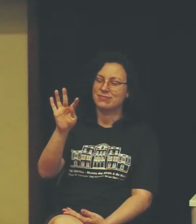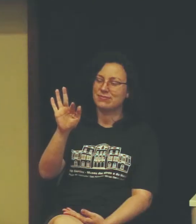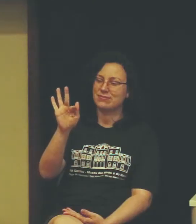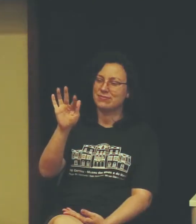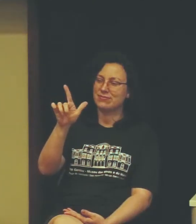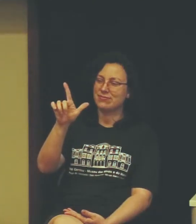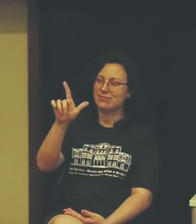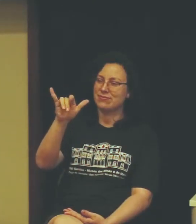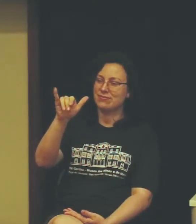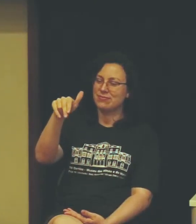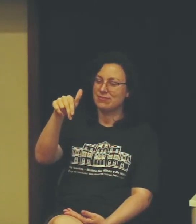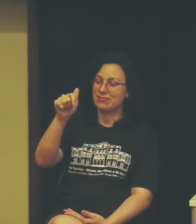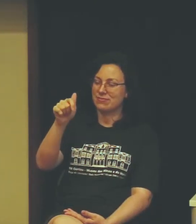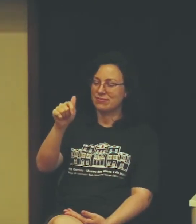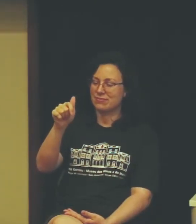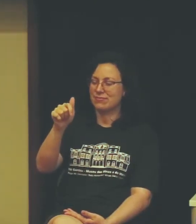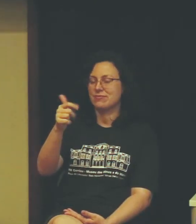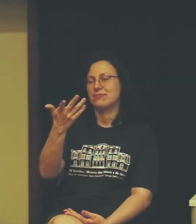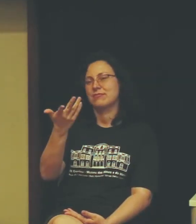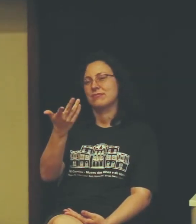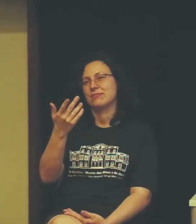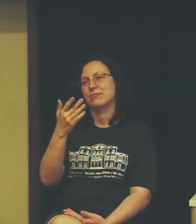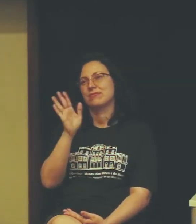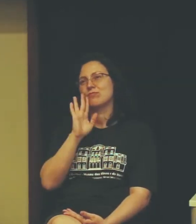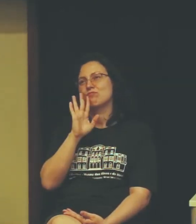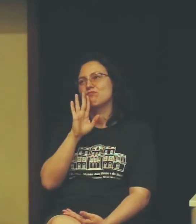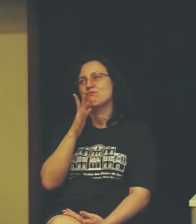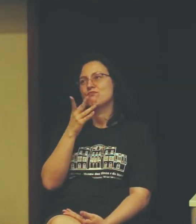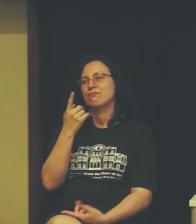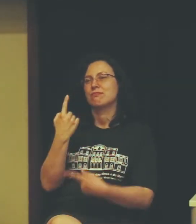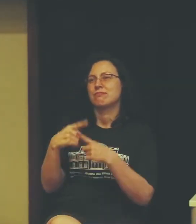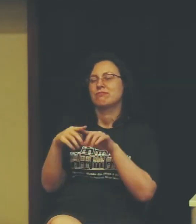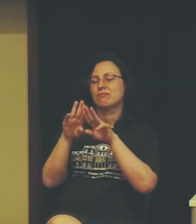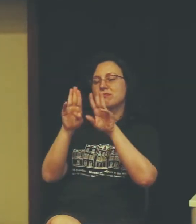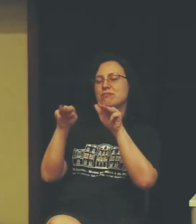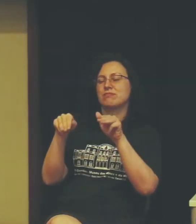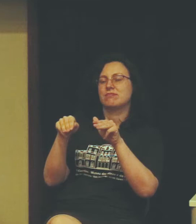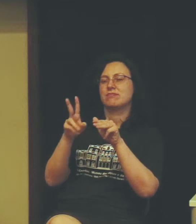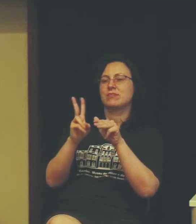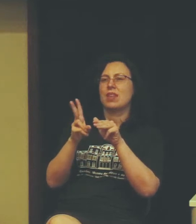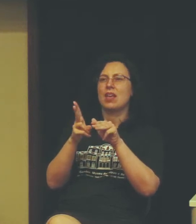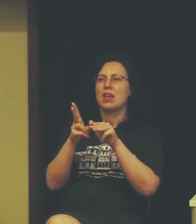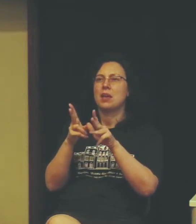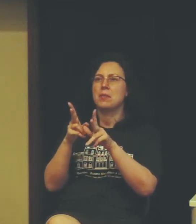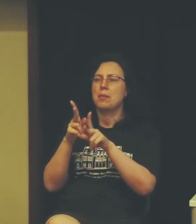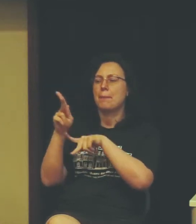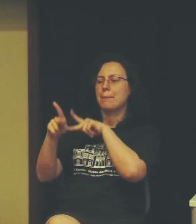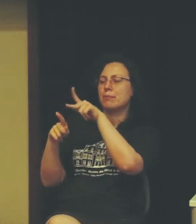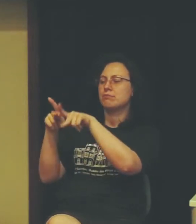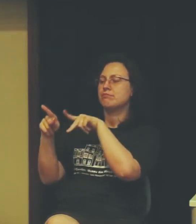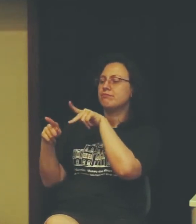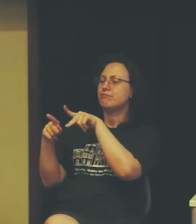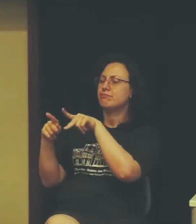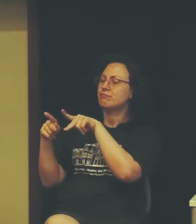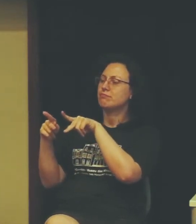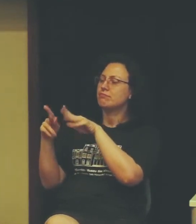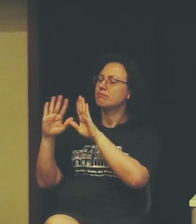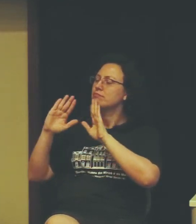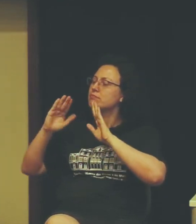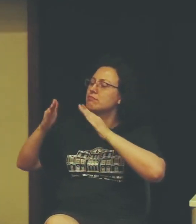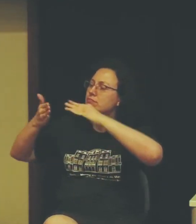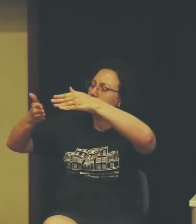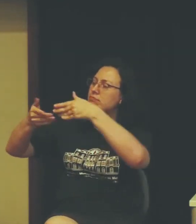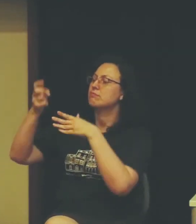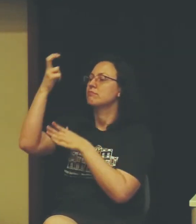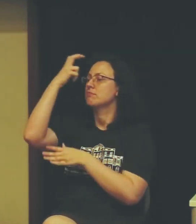Mas enfim, é interessante porque normalmente aqui no museu, né, a gente sempre tem um público que é bastante voltado a